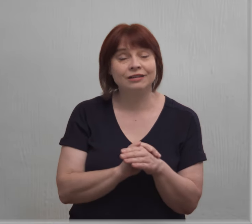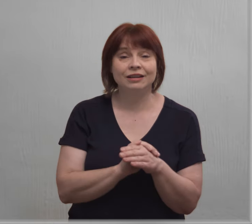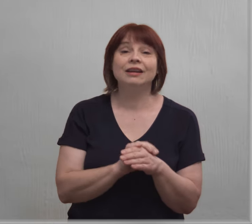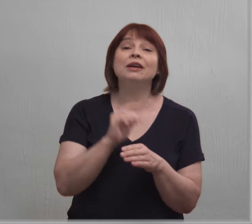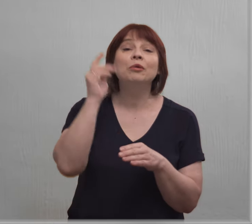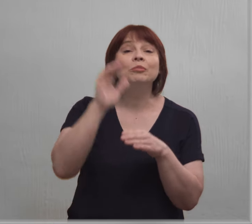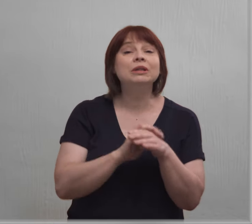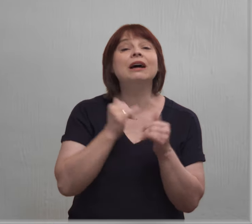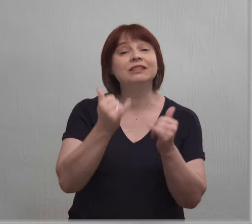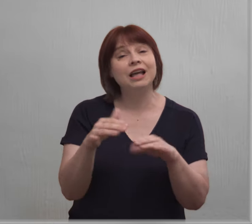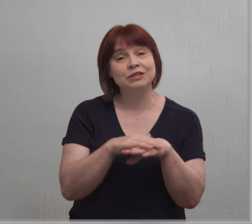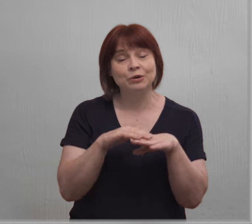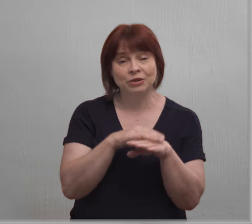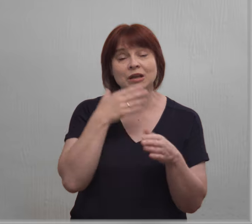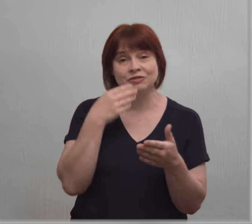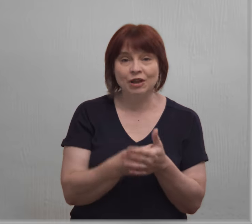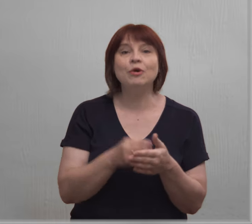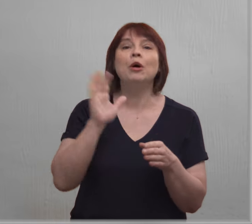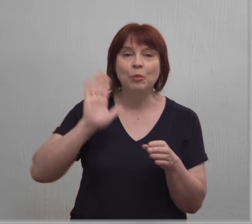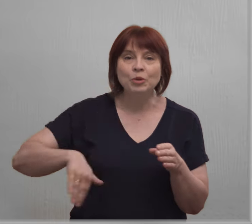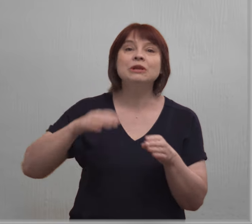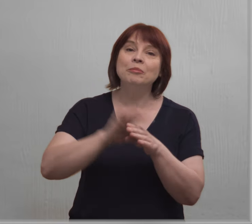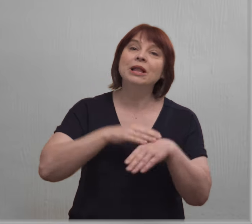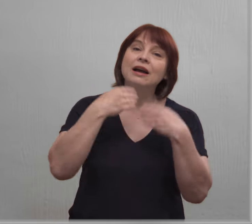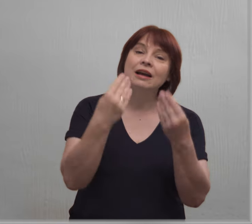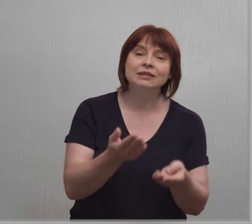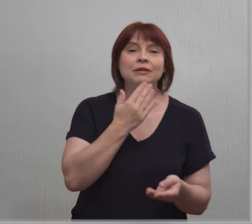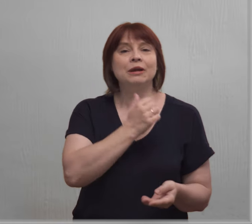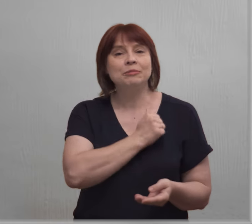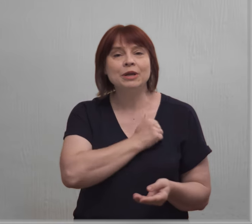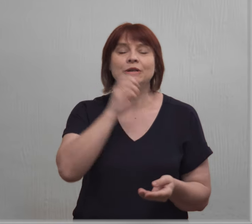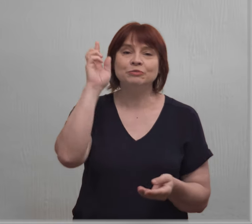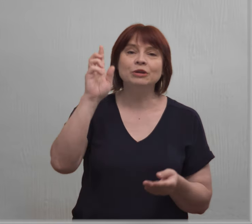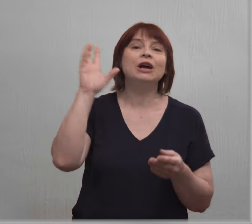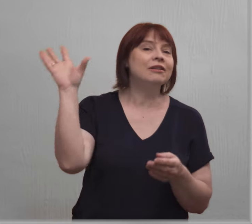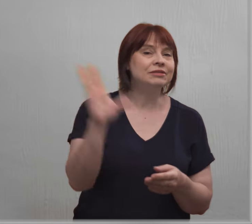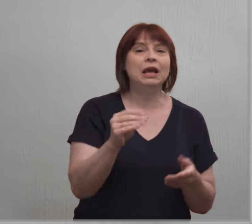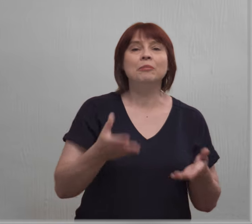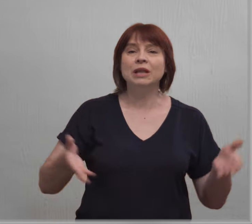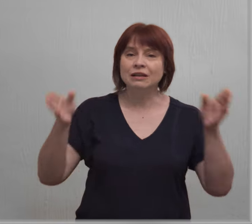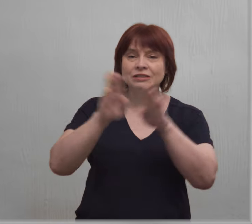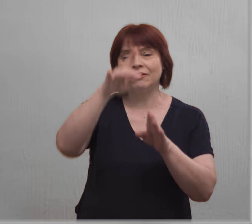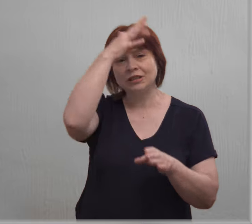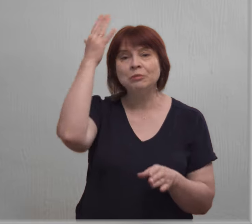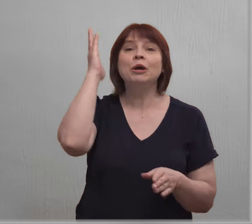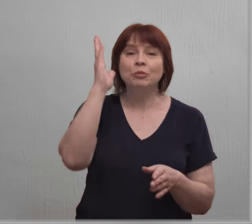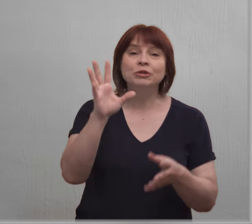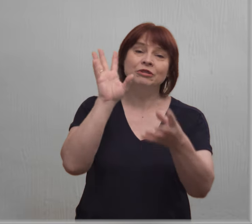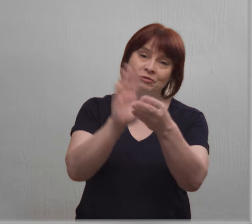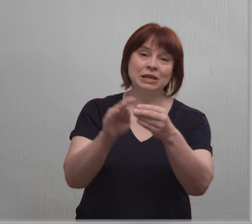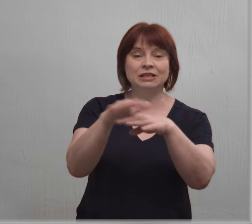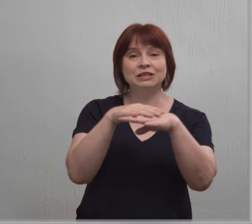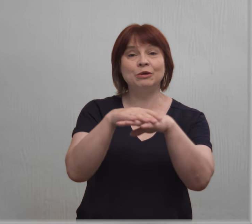благ своему народу. Пусть благодать, милость Божия и все благословения небесные, они пребудут на народе